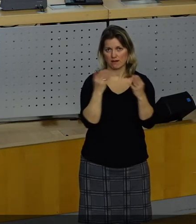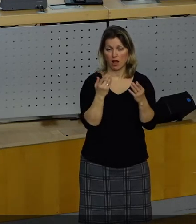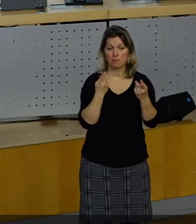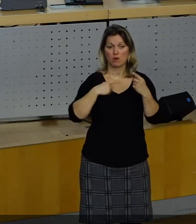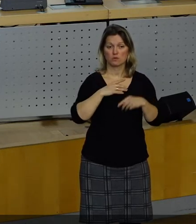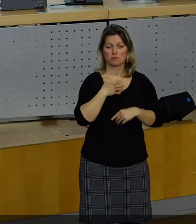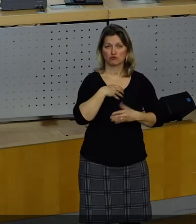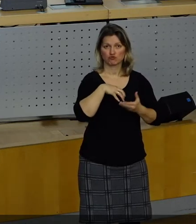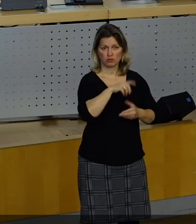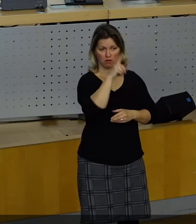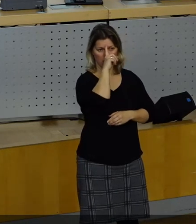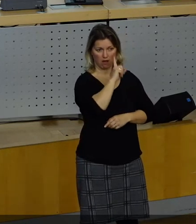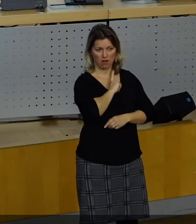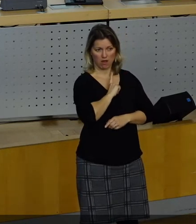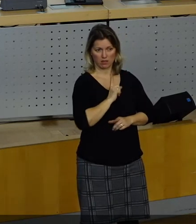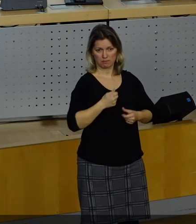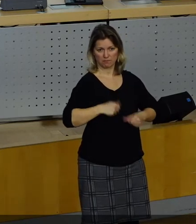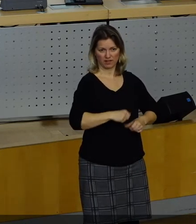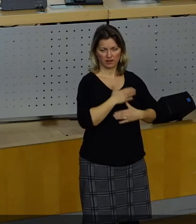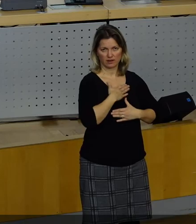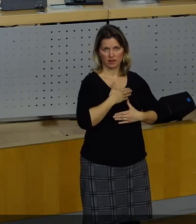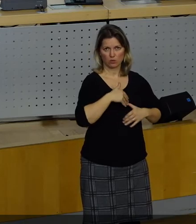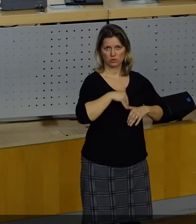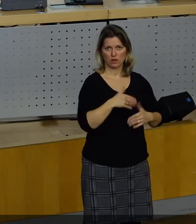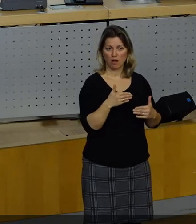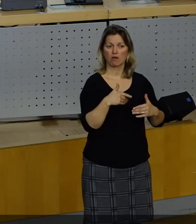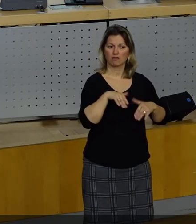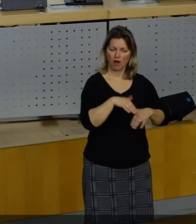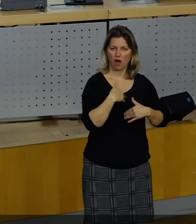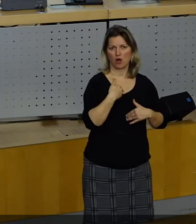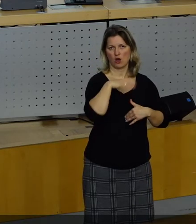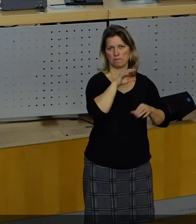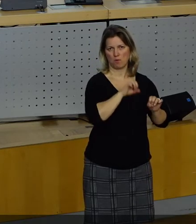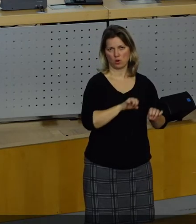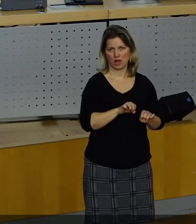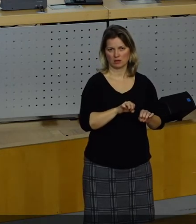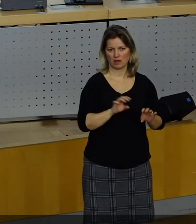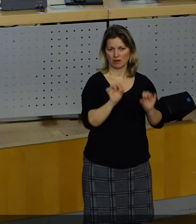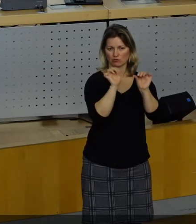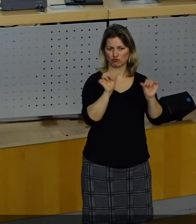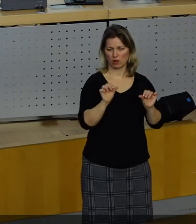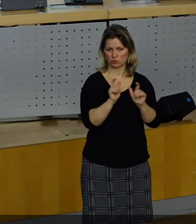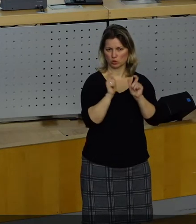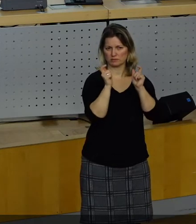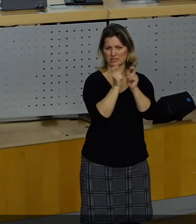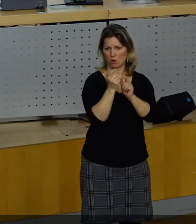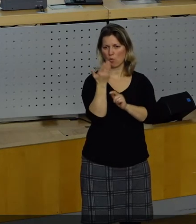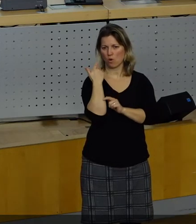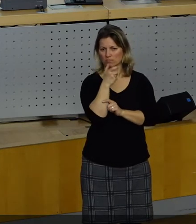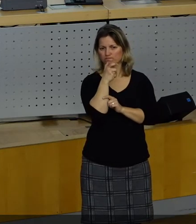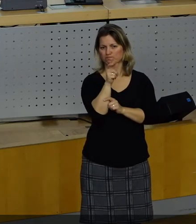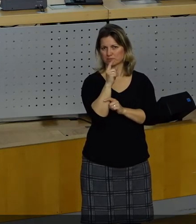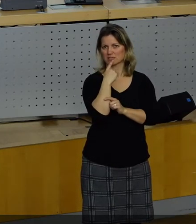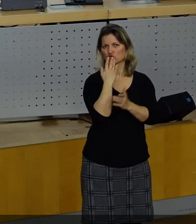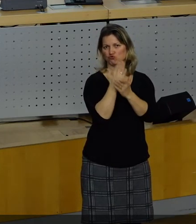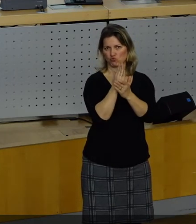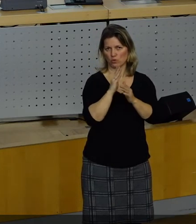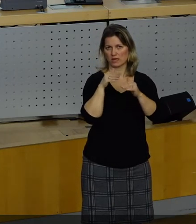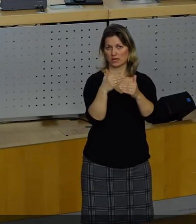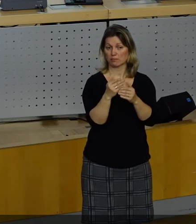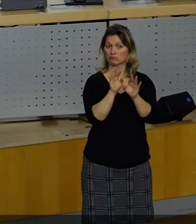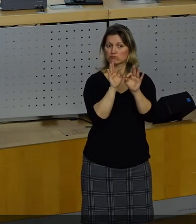Stadtrat weiterhin in der Pflicht. Und wir haben ja durchaus entsprechende Instrumente. Die Gestaltungskommission wurde heute hier schon erwähnt. Das ist eine tolle